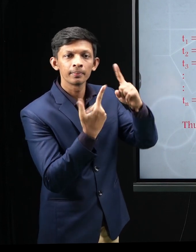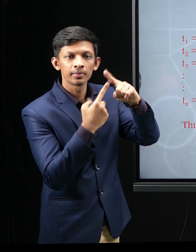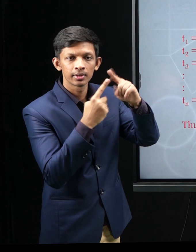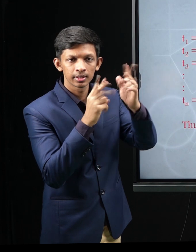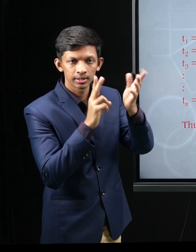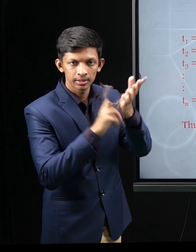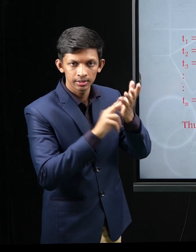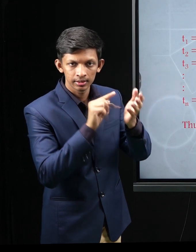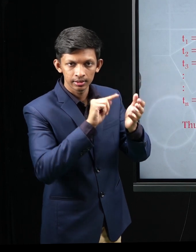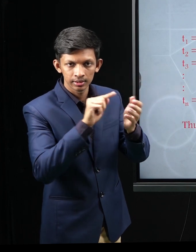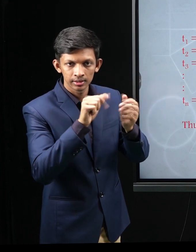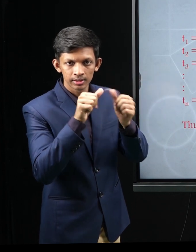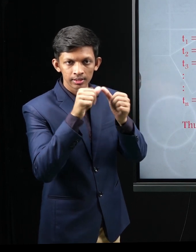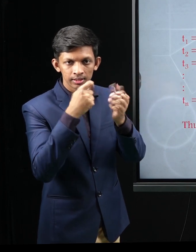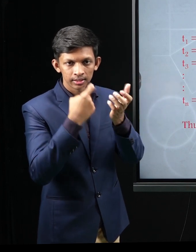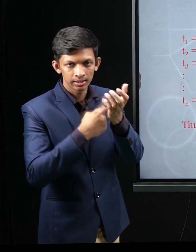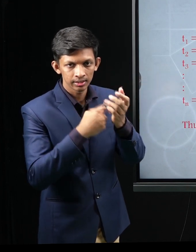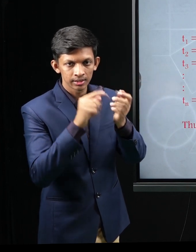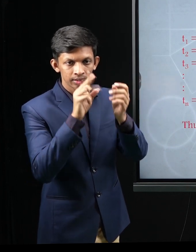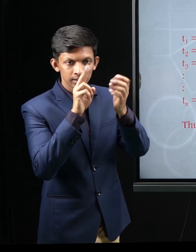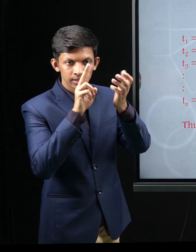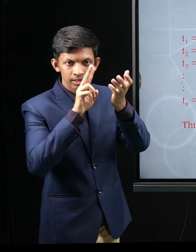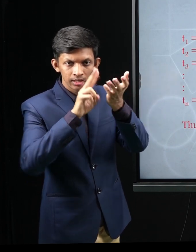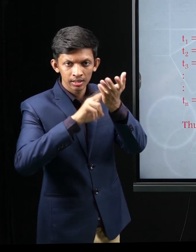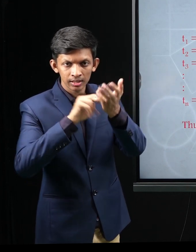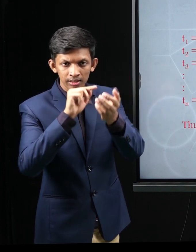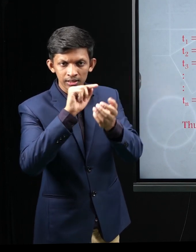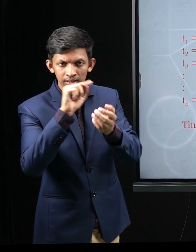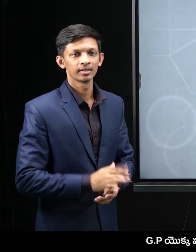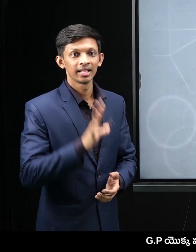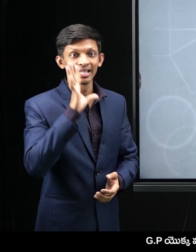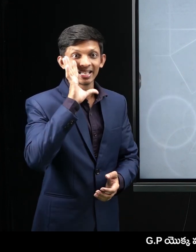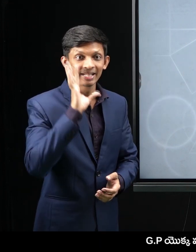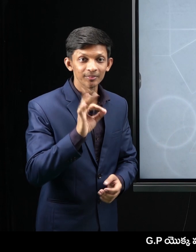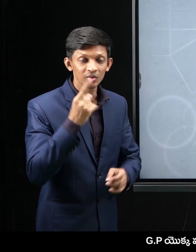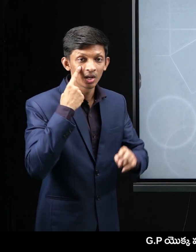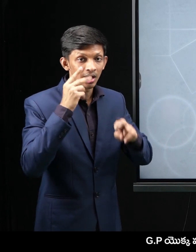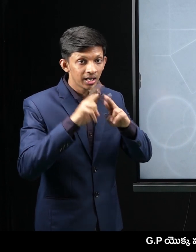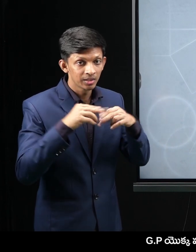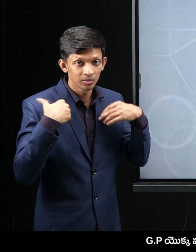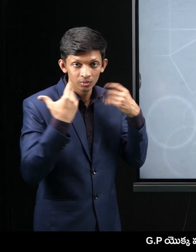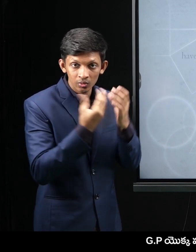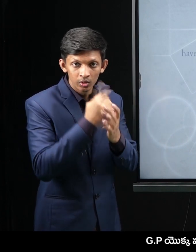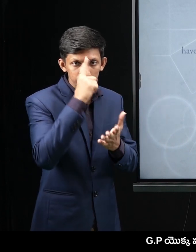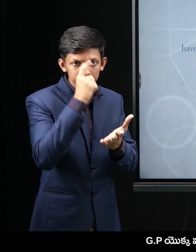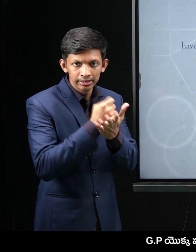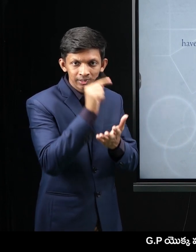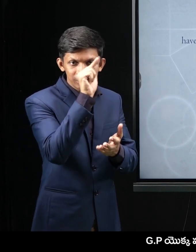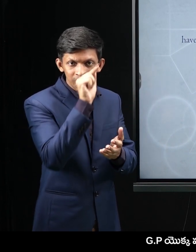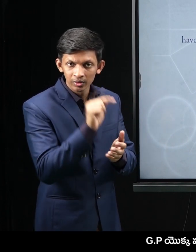plus 1 is equal to AR పవర్ ఆఫ్ n మైనస్ 1. జీపీ యొక్క వరుస నిబంధనల నిష్పత్తిని